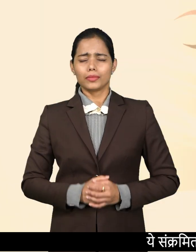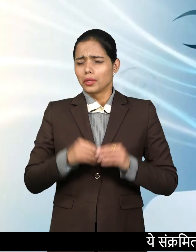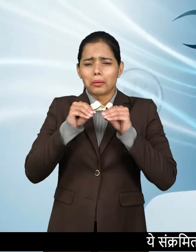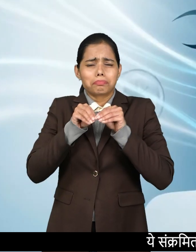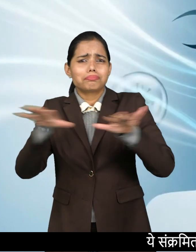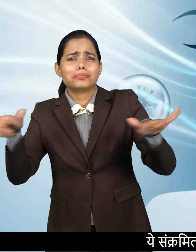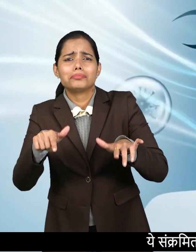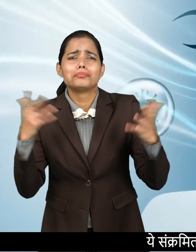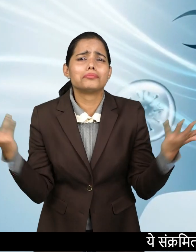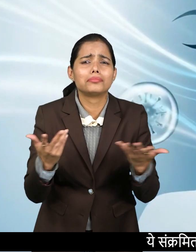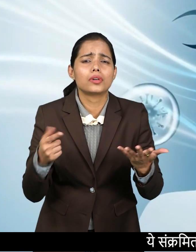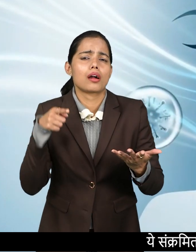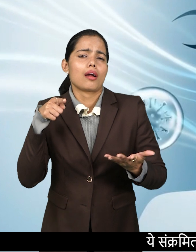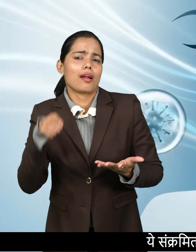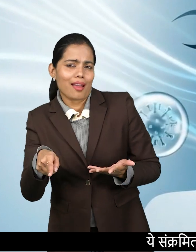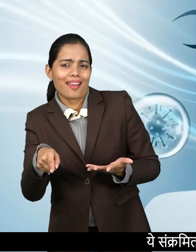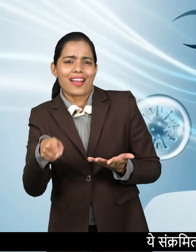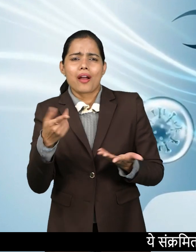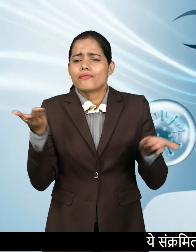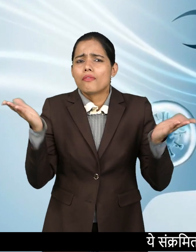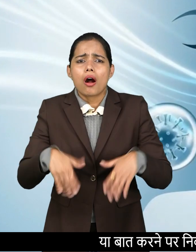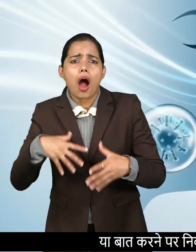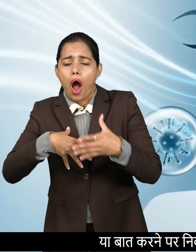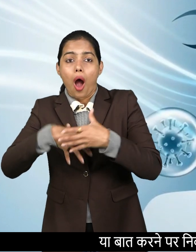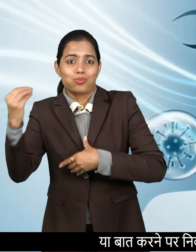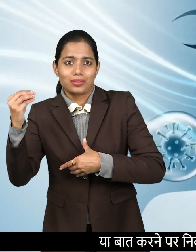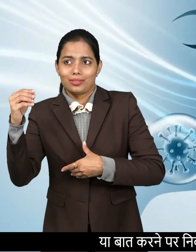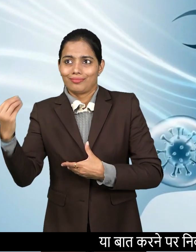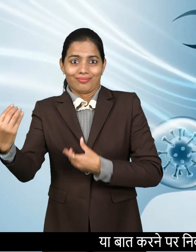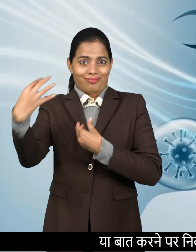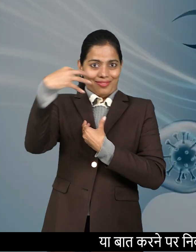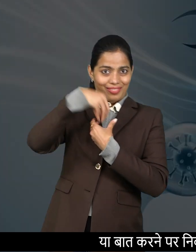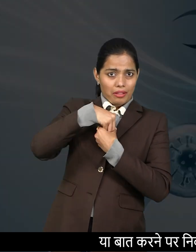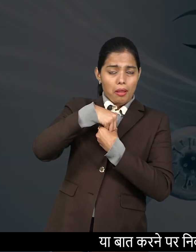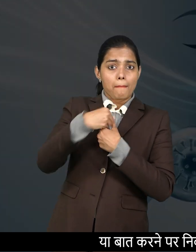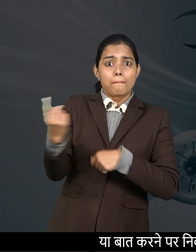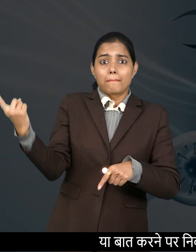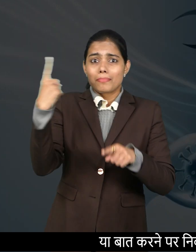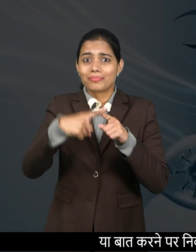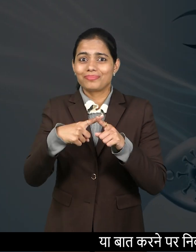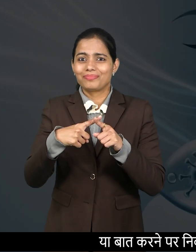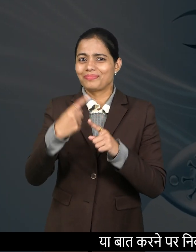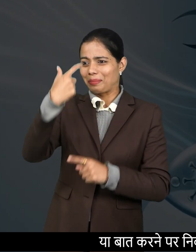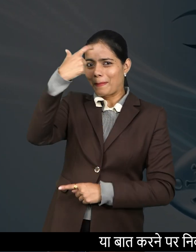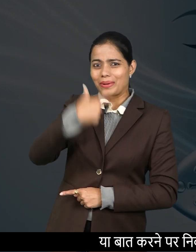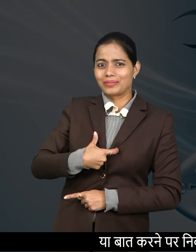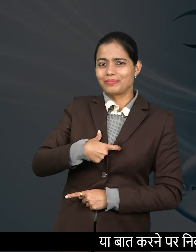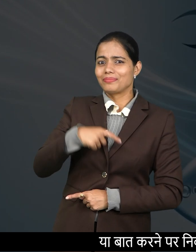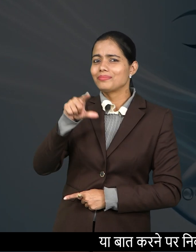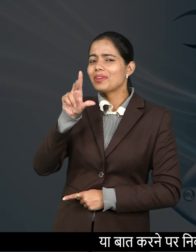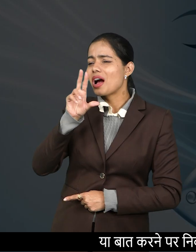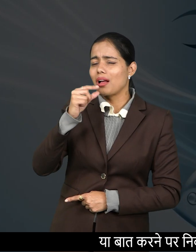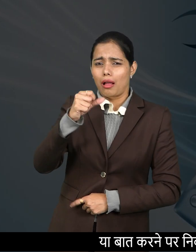ये संक्रमित व्यक्ति के खांसने, छींकने, सांस लेने या बात करने पर निकलने वाली छोटी छोटी बूंदों के द्वारा फैलते